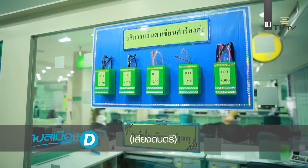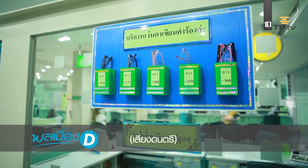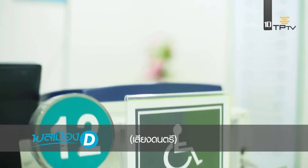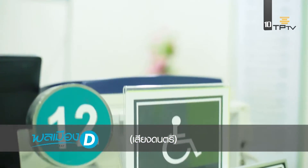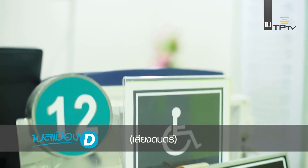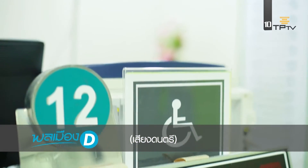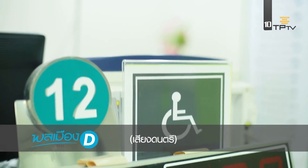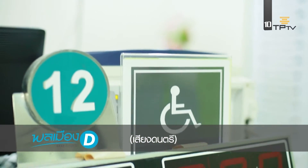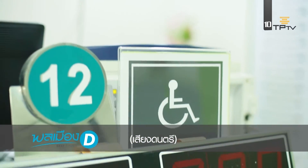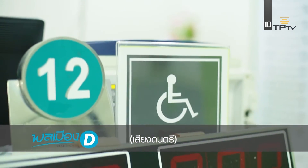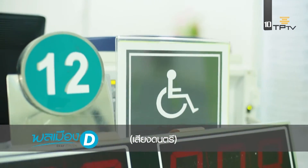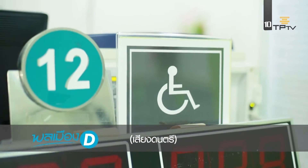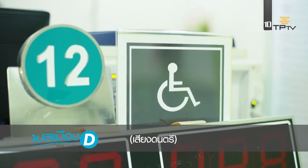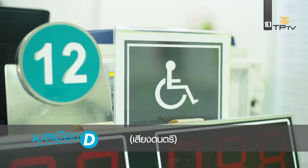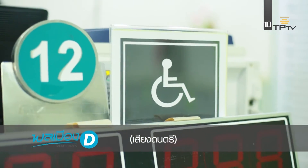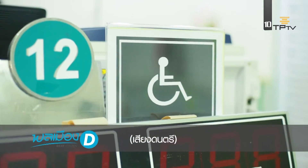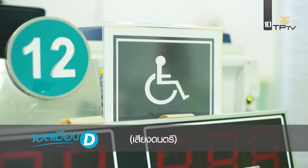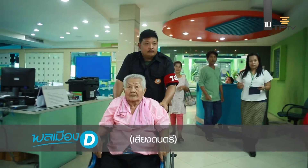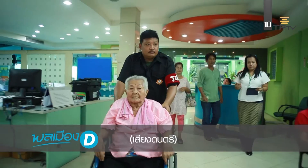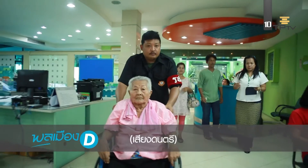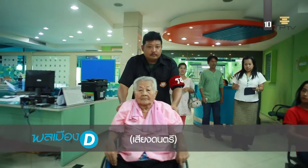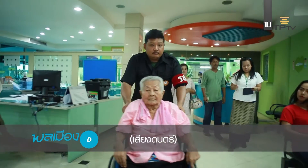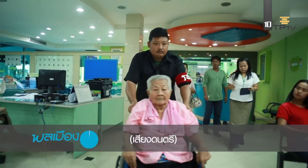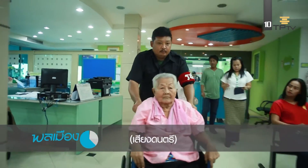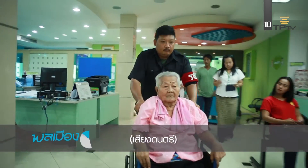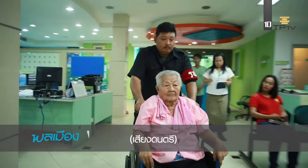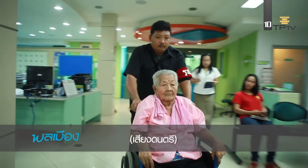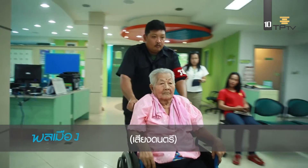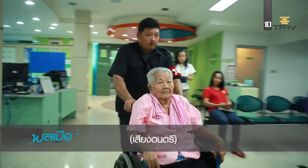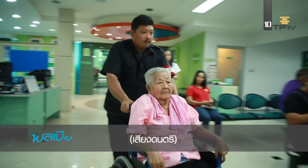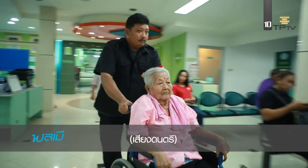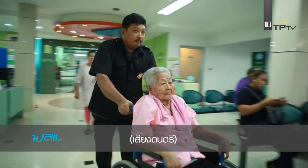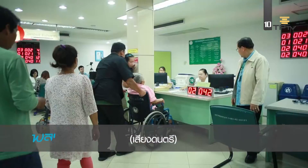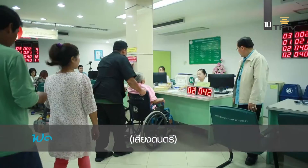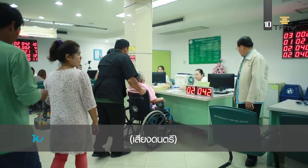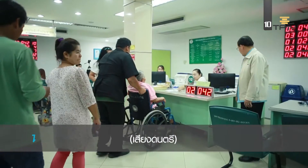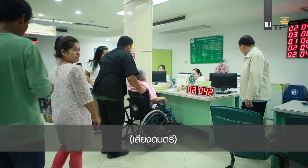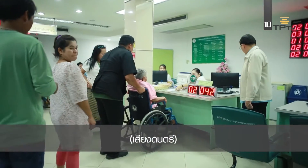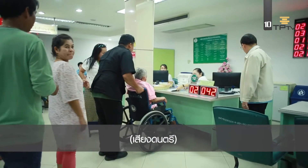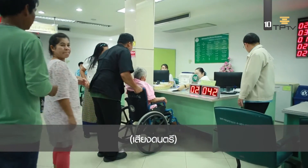Thank you.